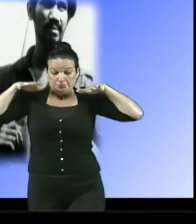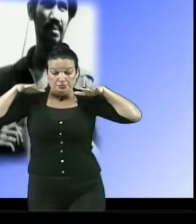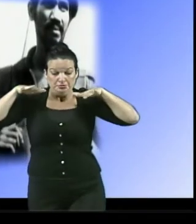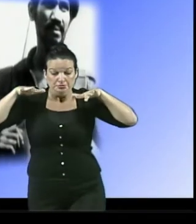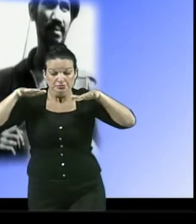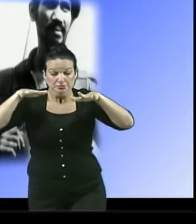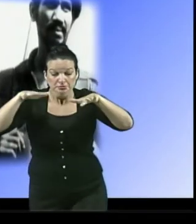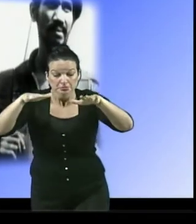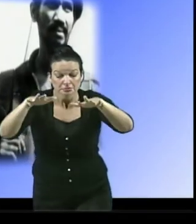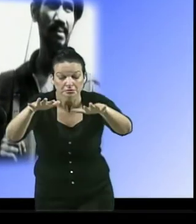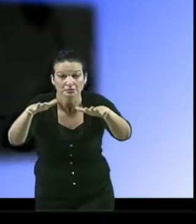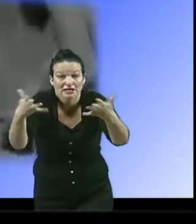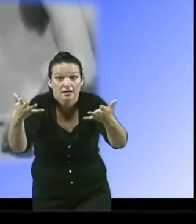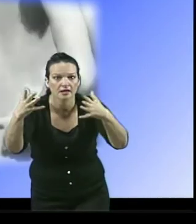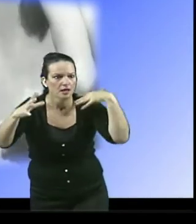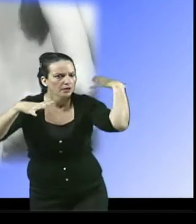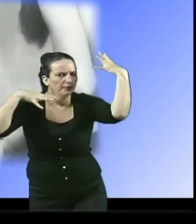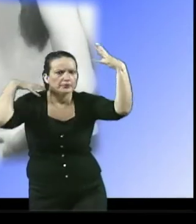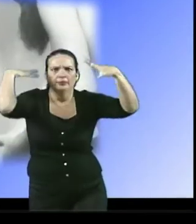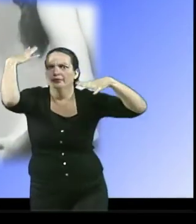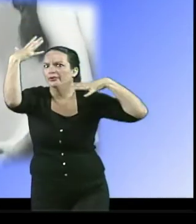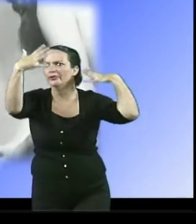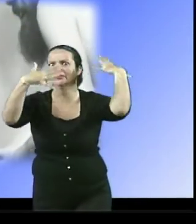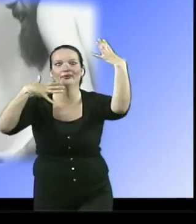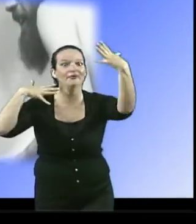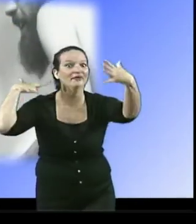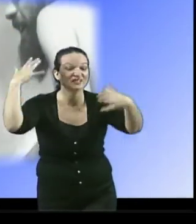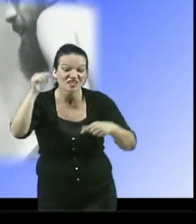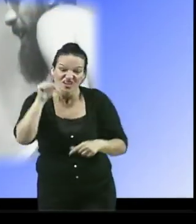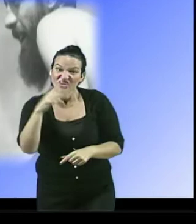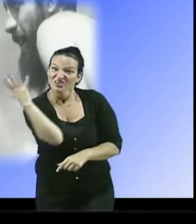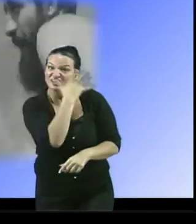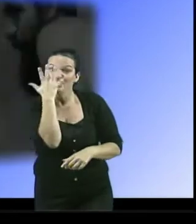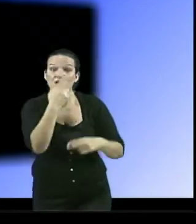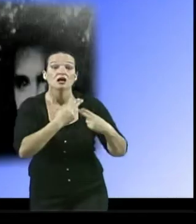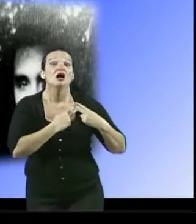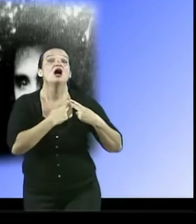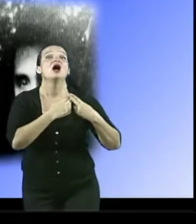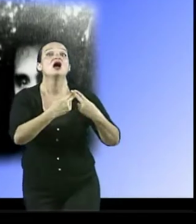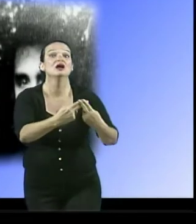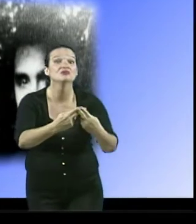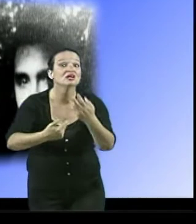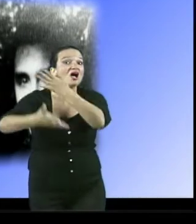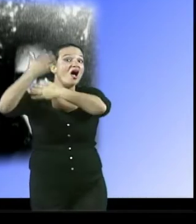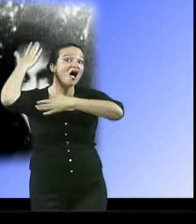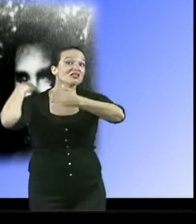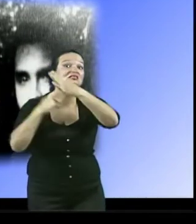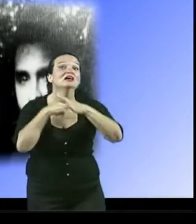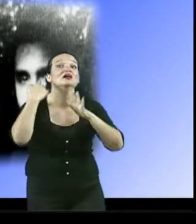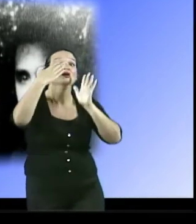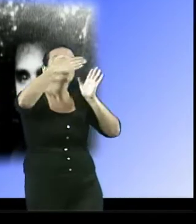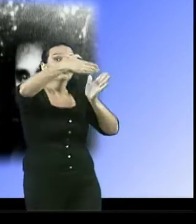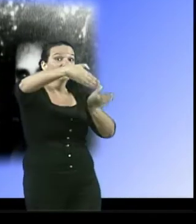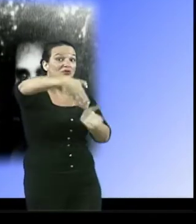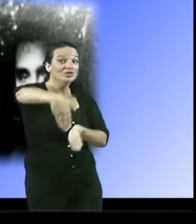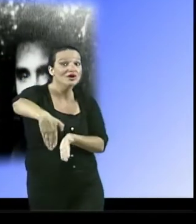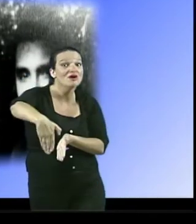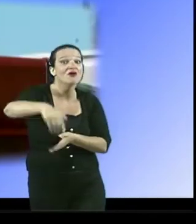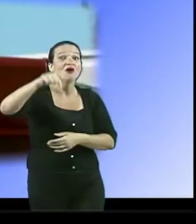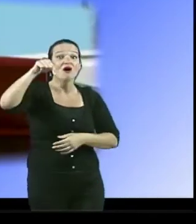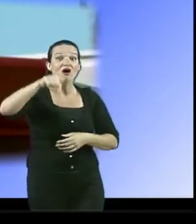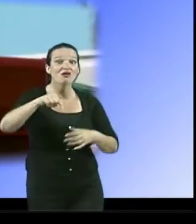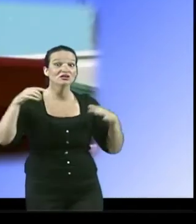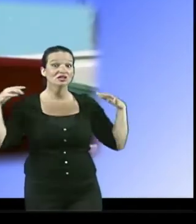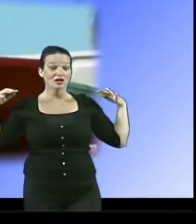Una multitud desesperada de héroes de espaldas aladas que